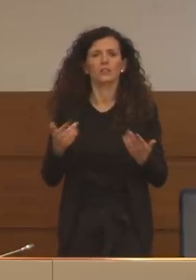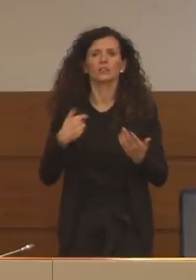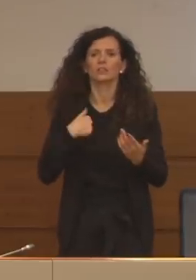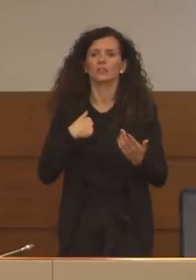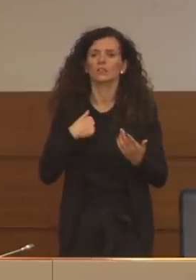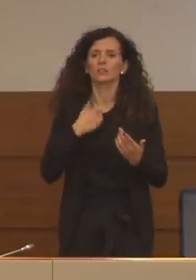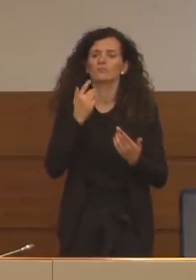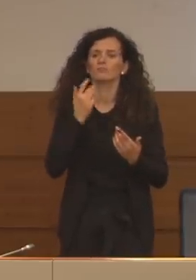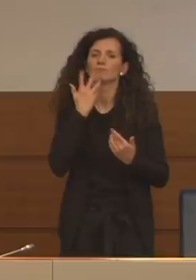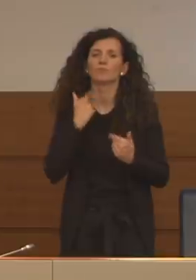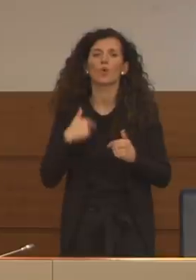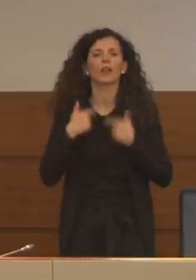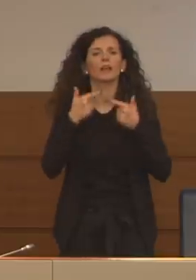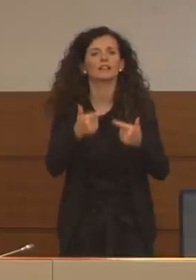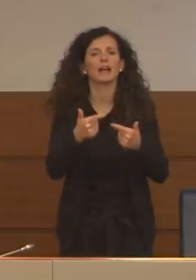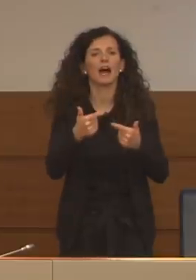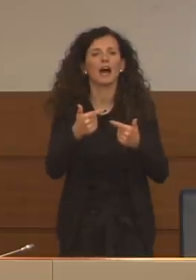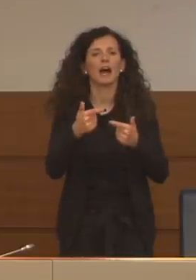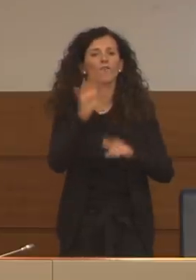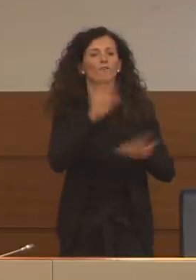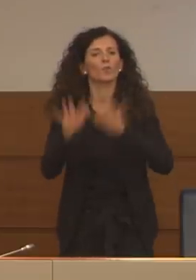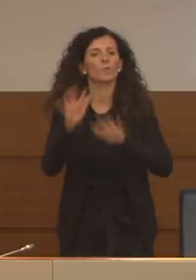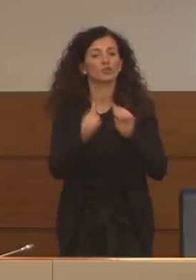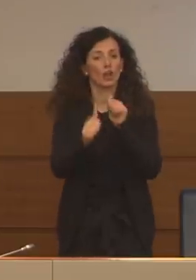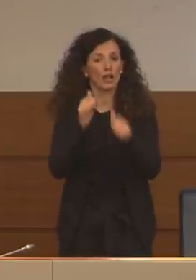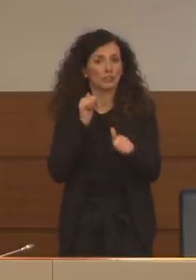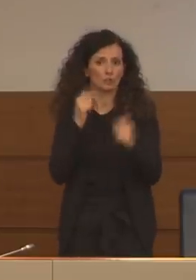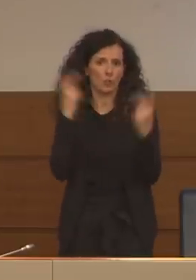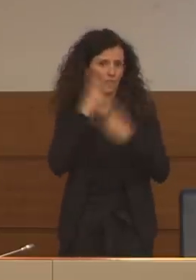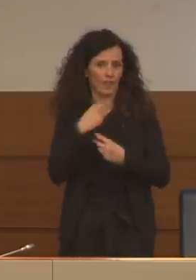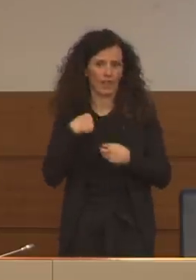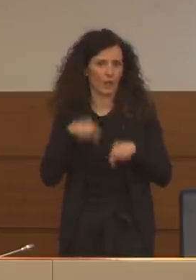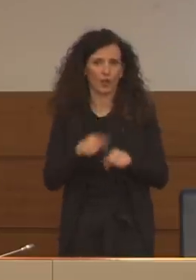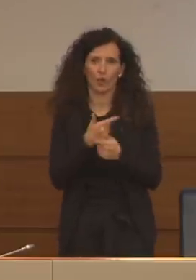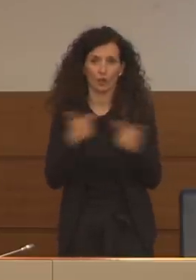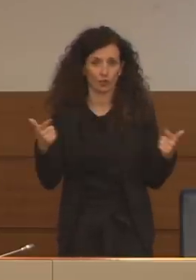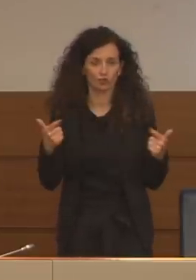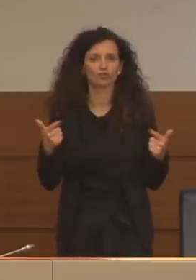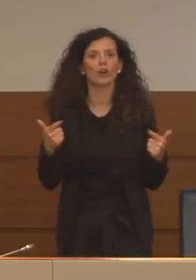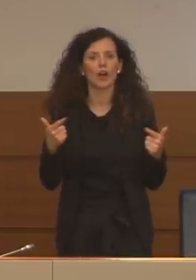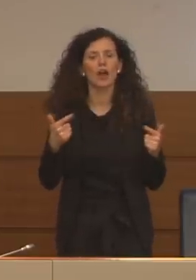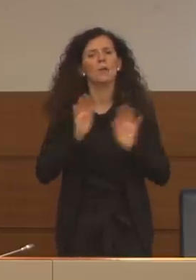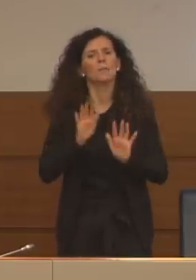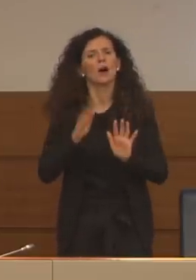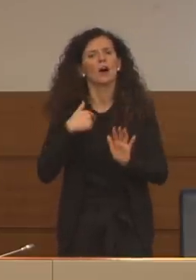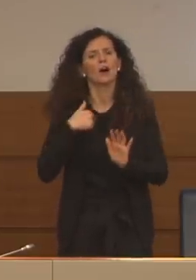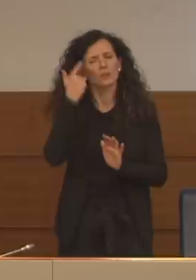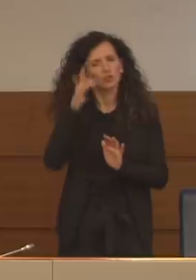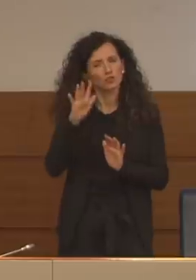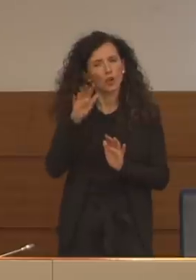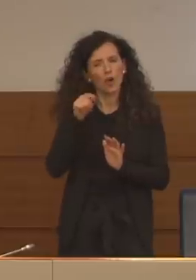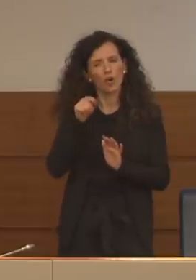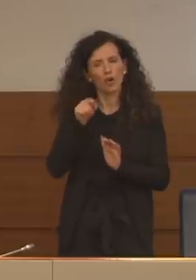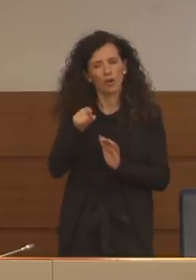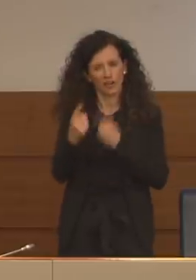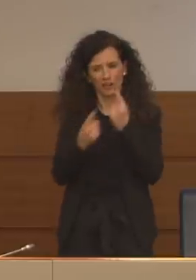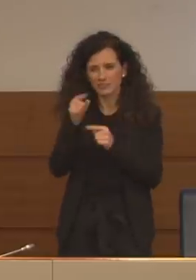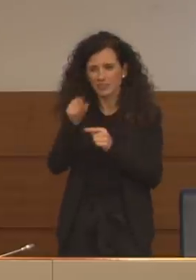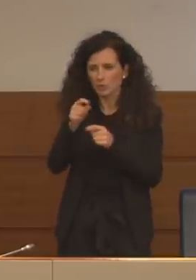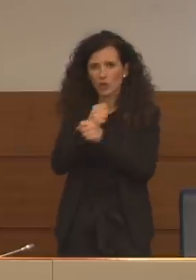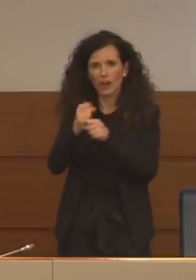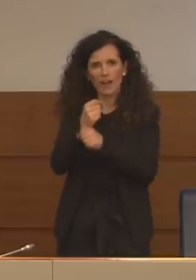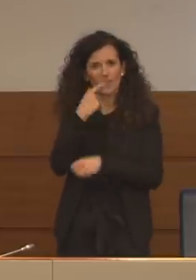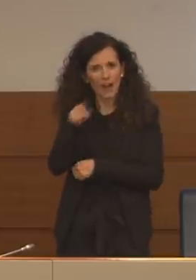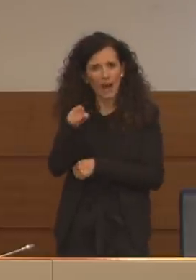dare delle anticipazioni che tra l'altro non ho ma so che si sta facendo uno studio sotto